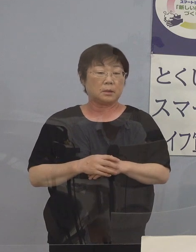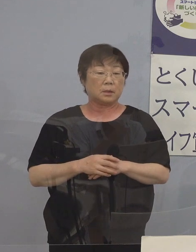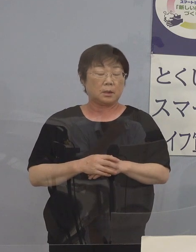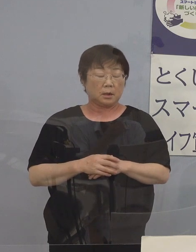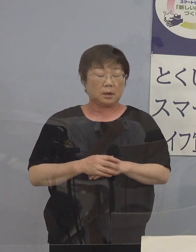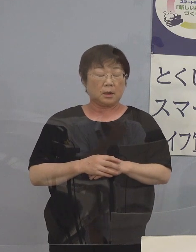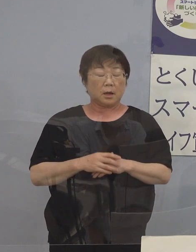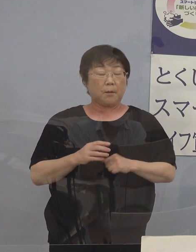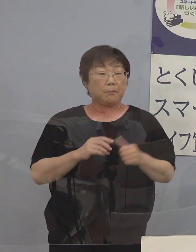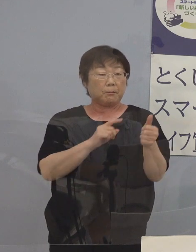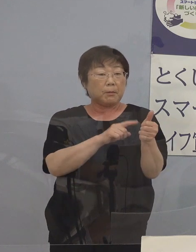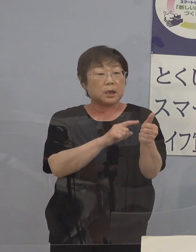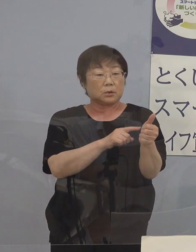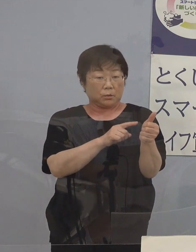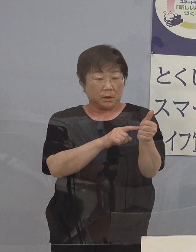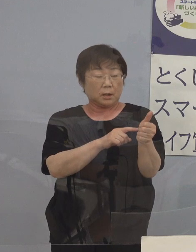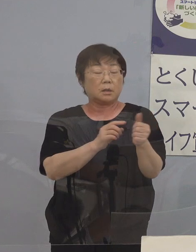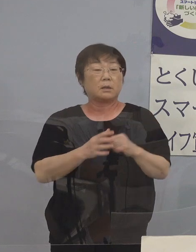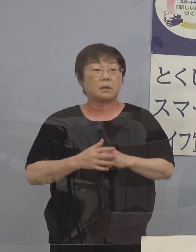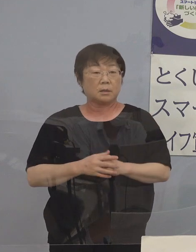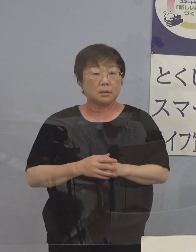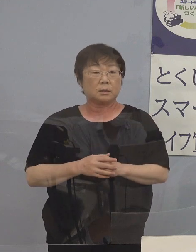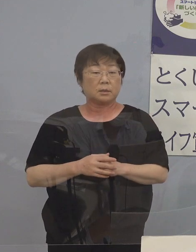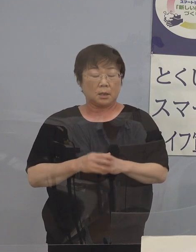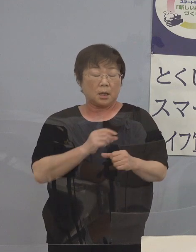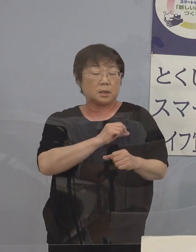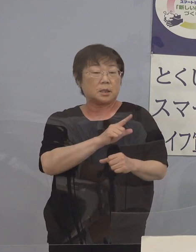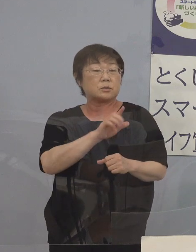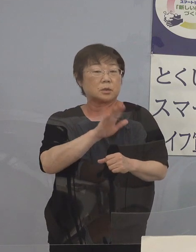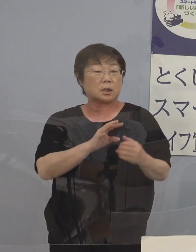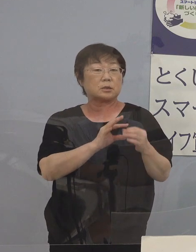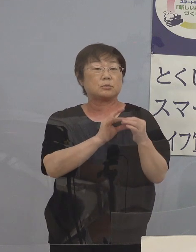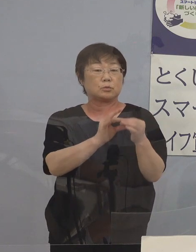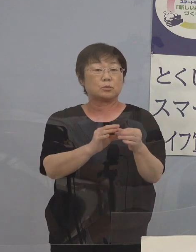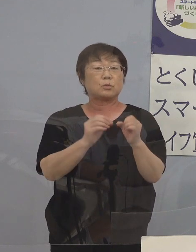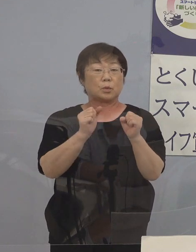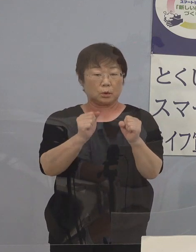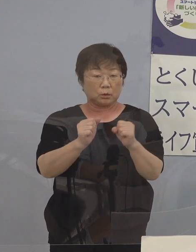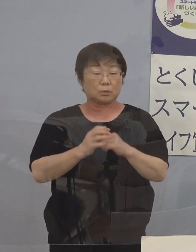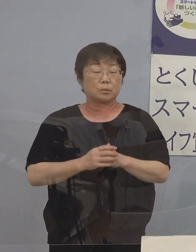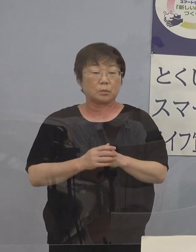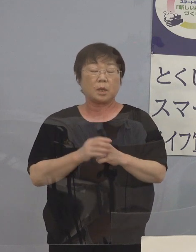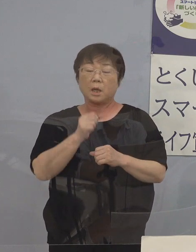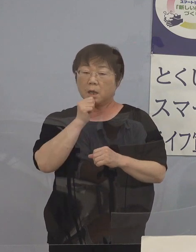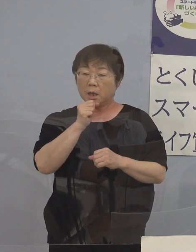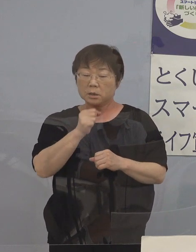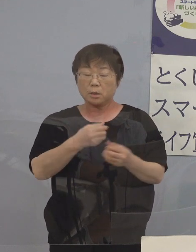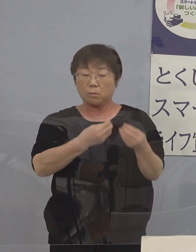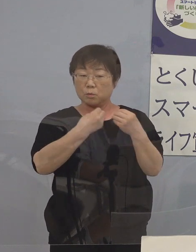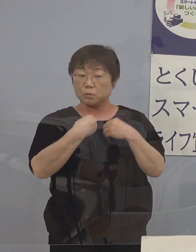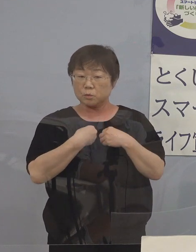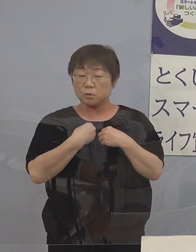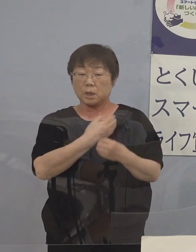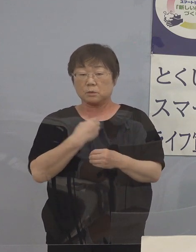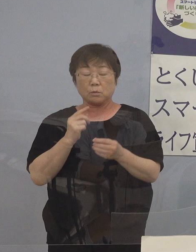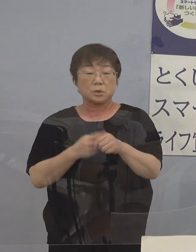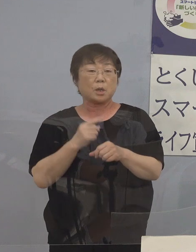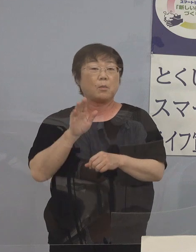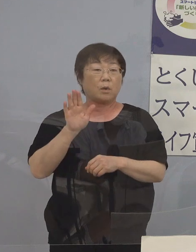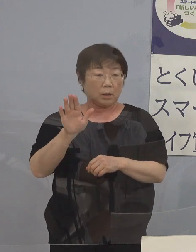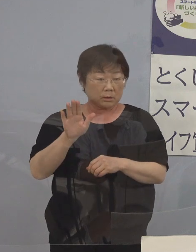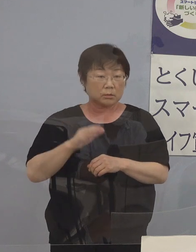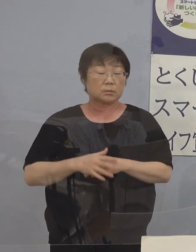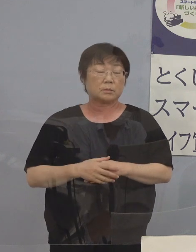ただパートナーの方が、まあ、これだけ発熱されてずっとおられましたんでね。風邪にしても移ってる可能性っていうのもあります